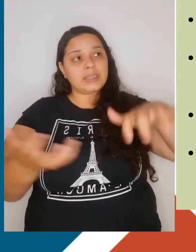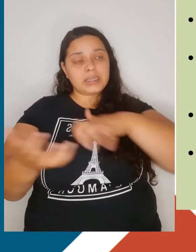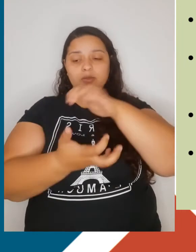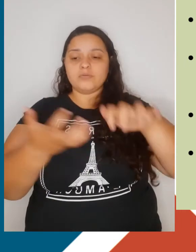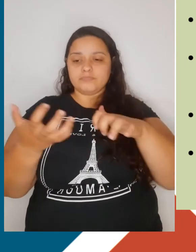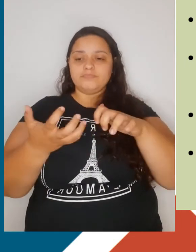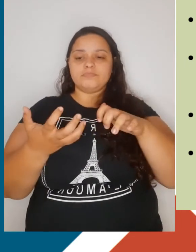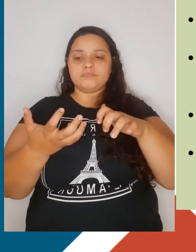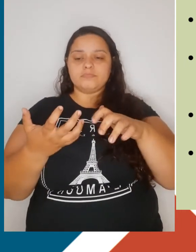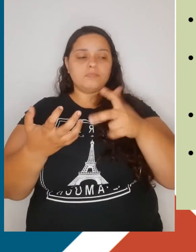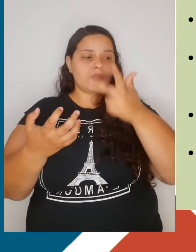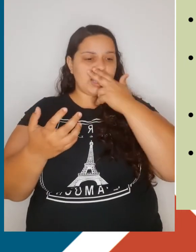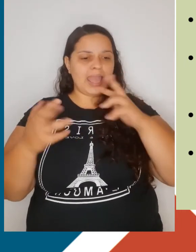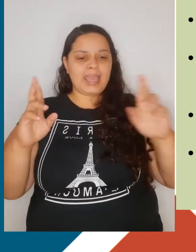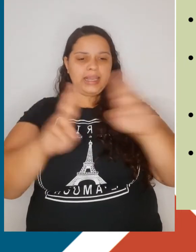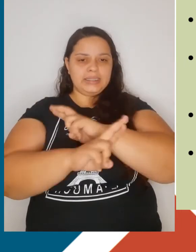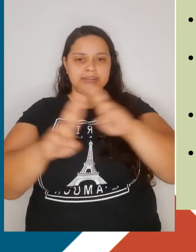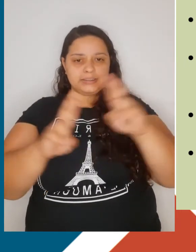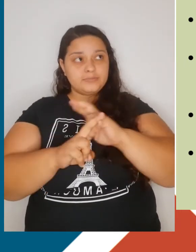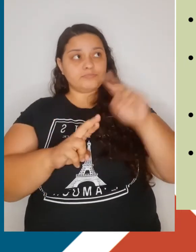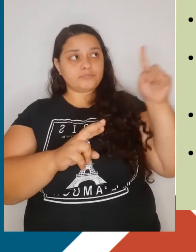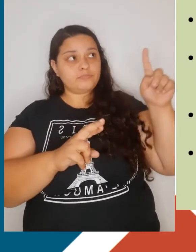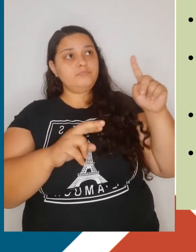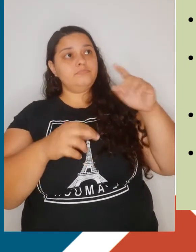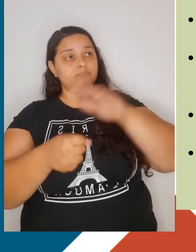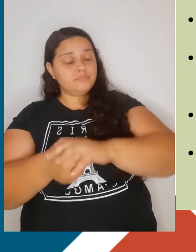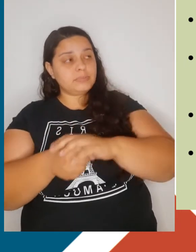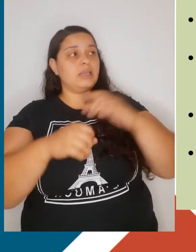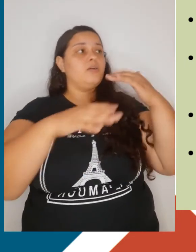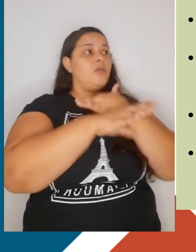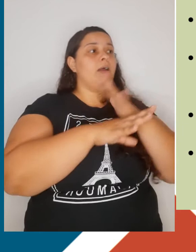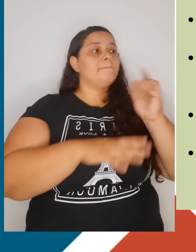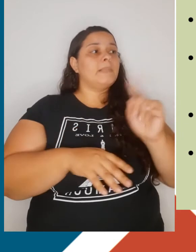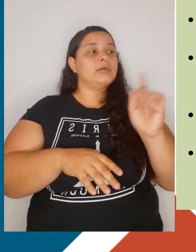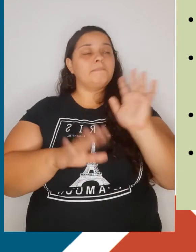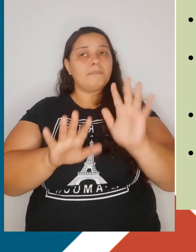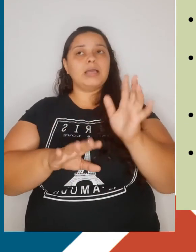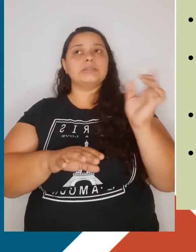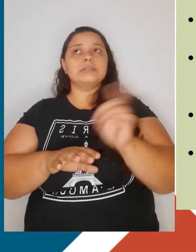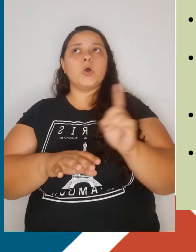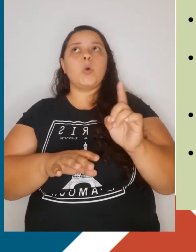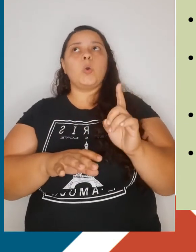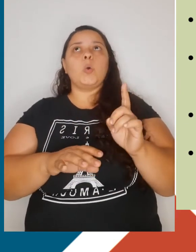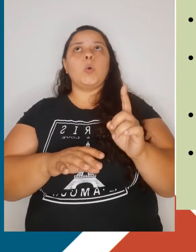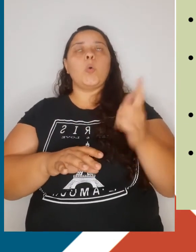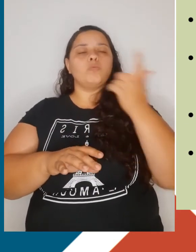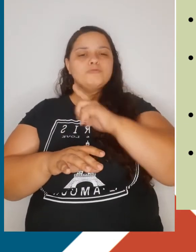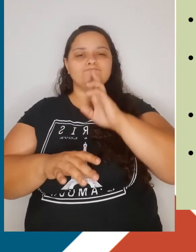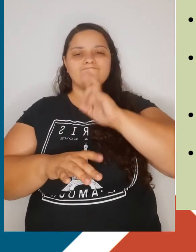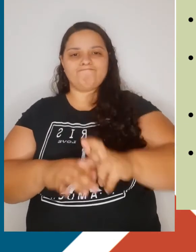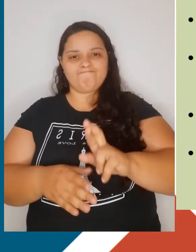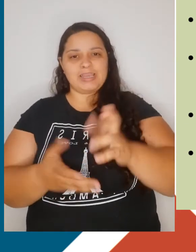foram rebeliões que tensionaram essa relação entre a metrópole e a colônia, mas que não obtiveram